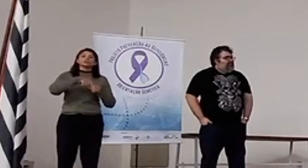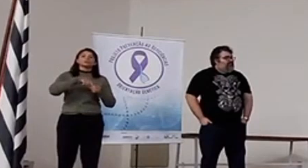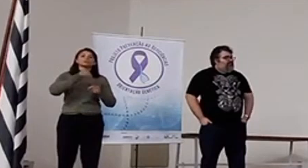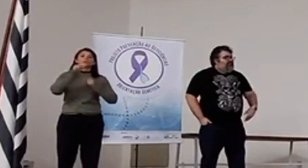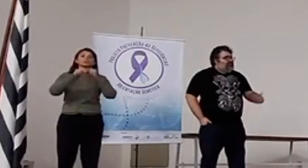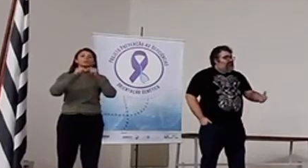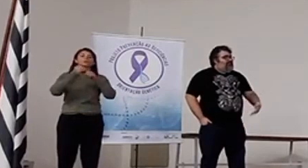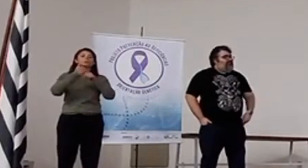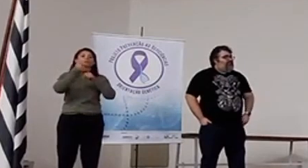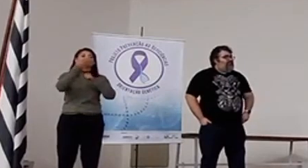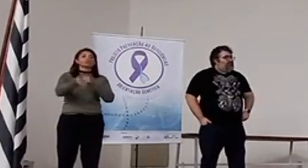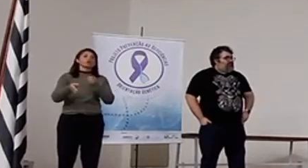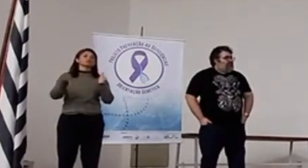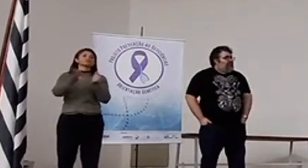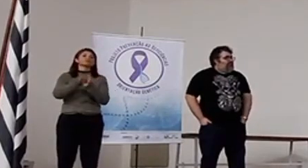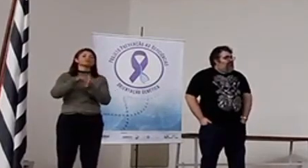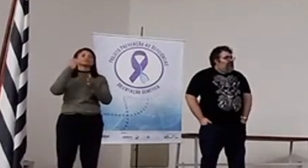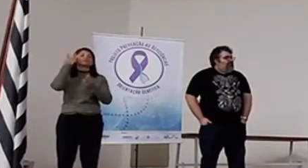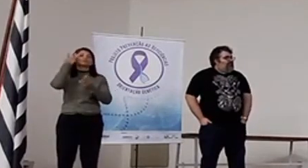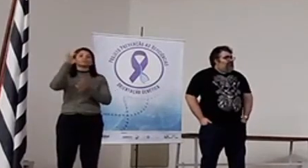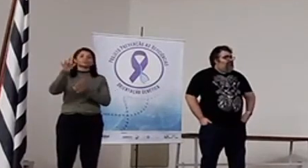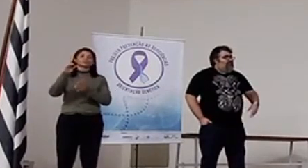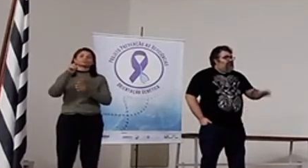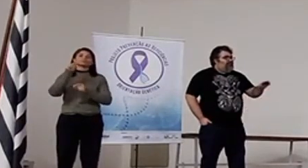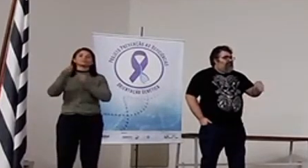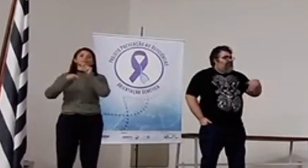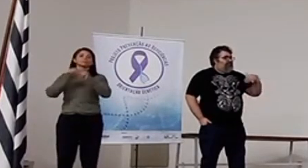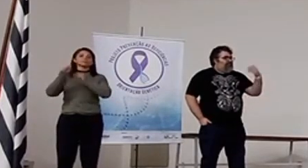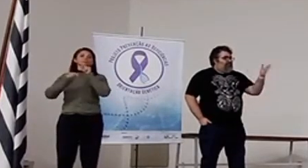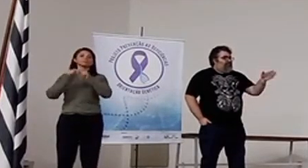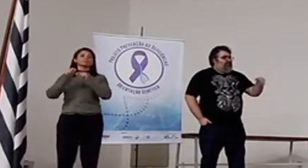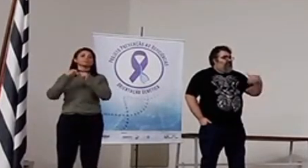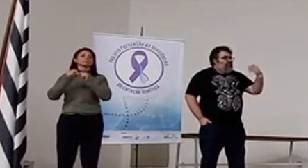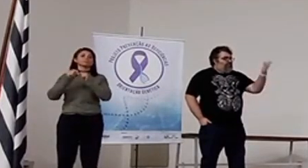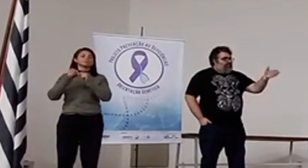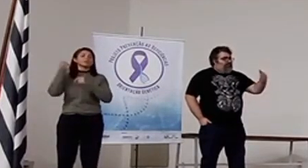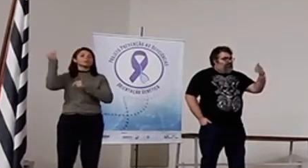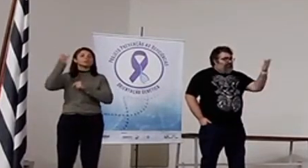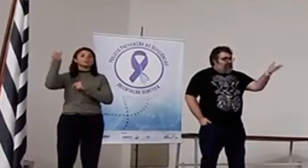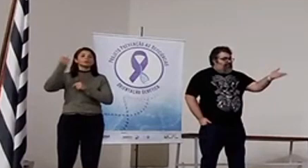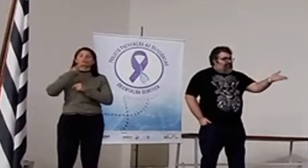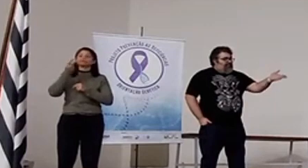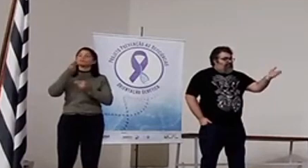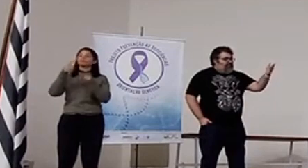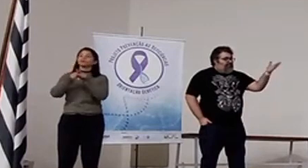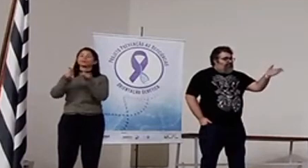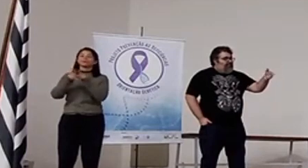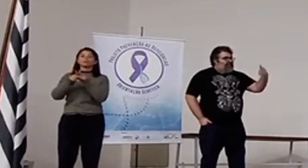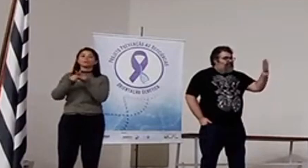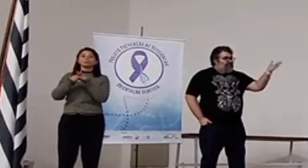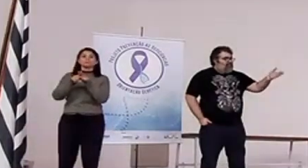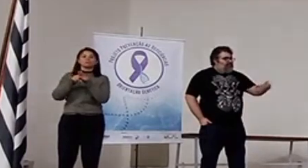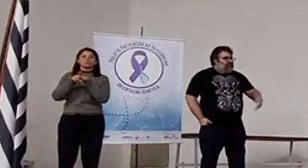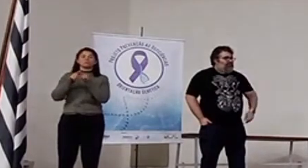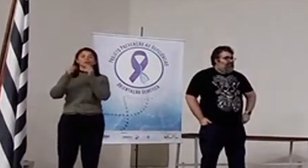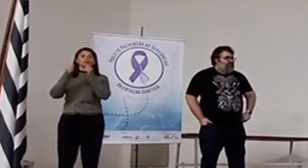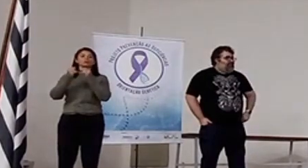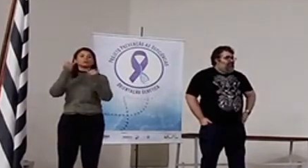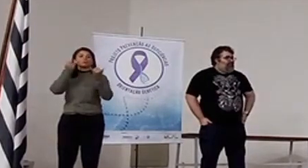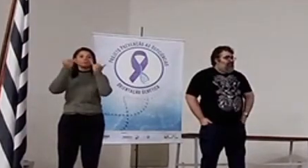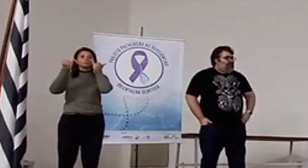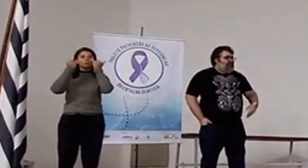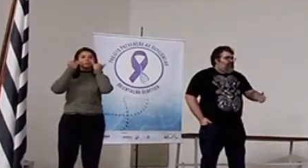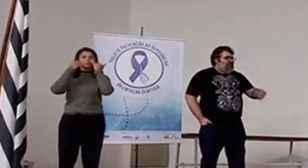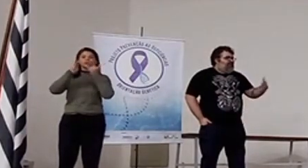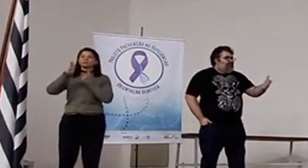estava sabendo disso mesmo. Mas acho que é importante falar também com o pessoal das UBS, do projeto,